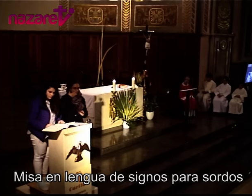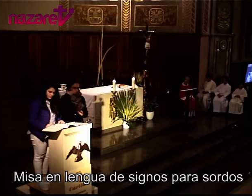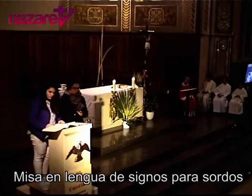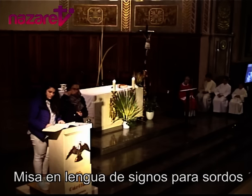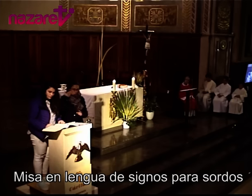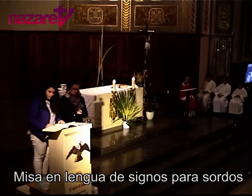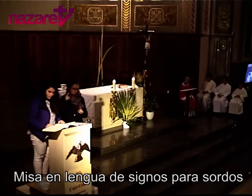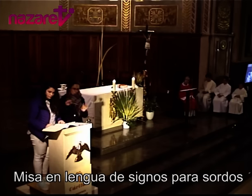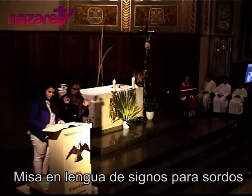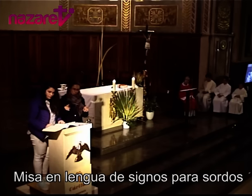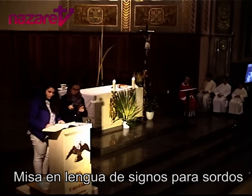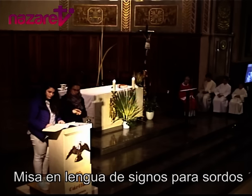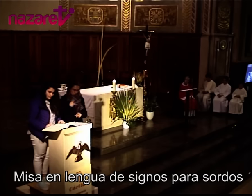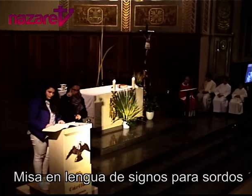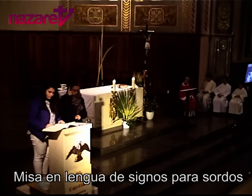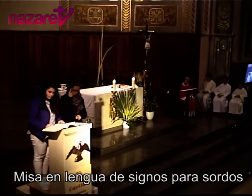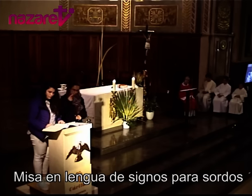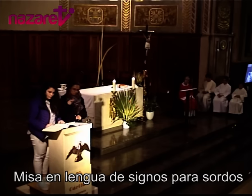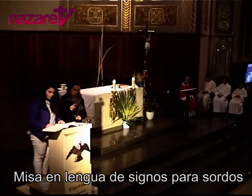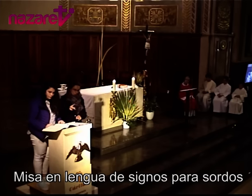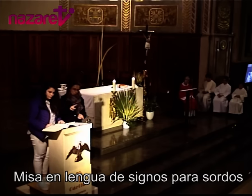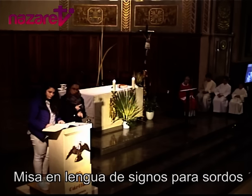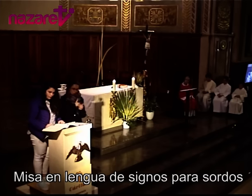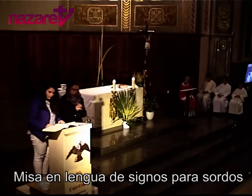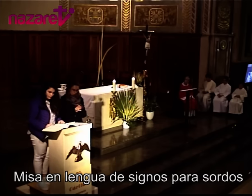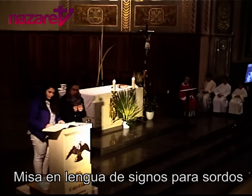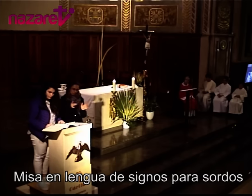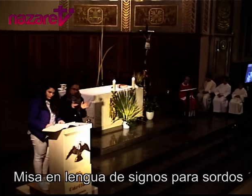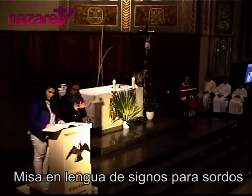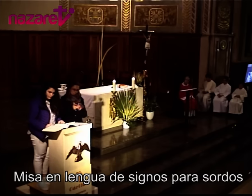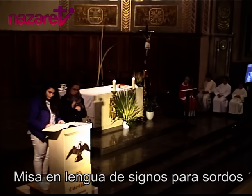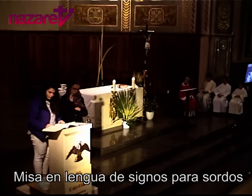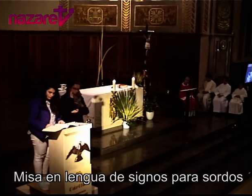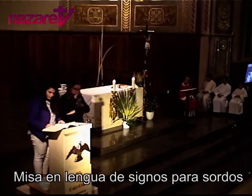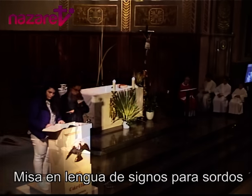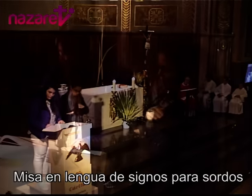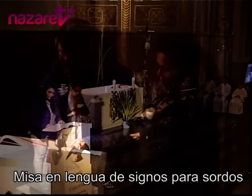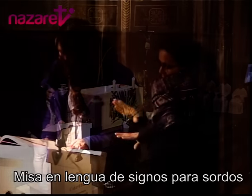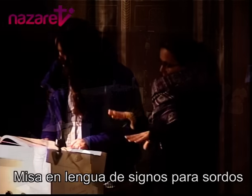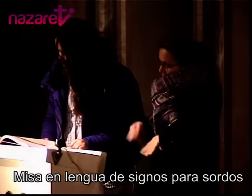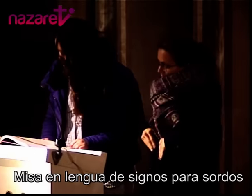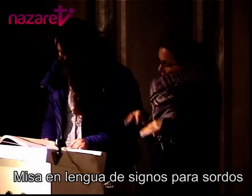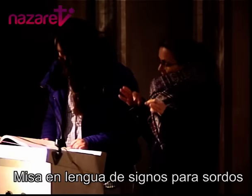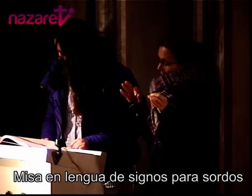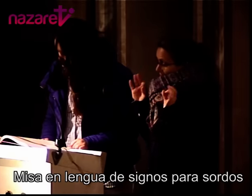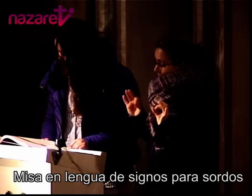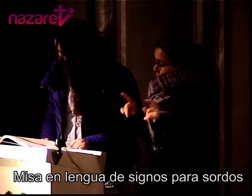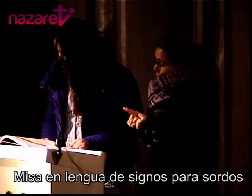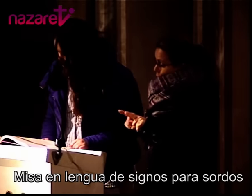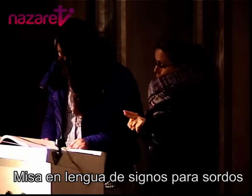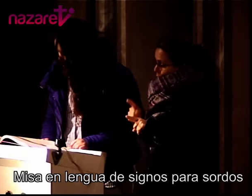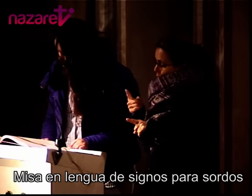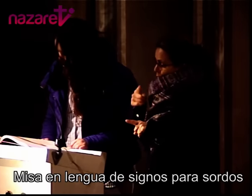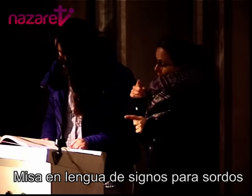Jesús, siendo de condición divina, no retuvo avidamente el ser igual a Dios.